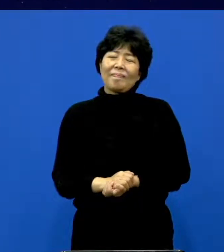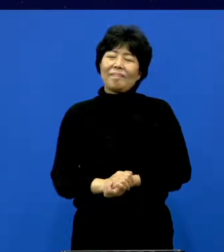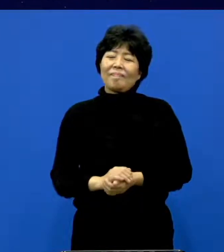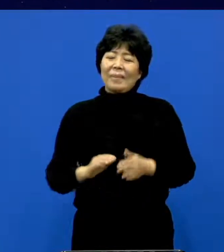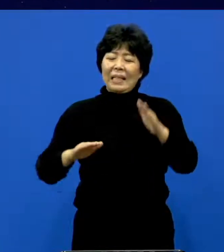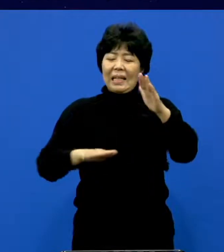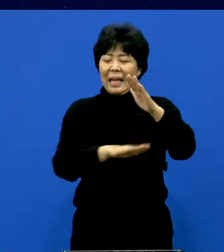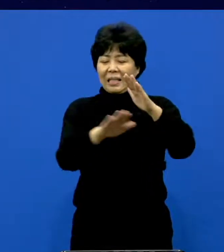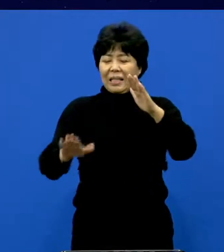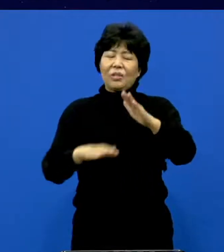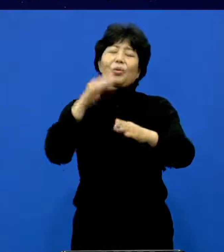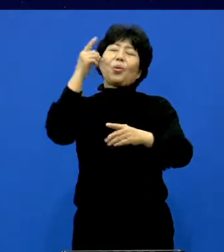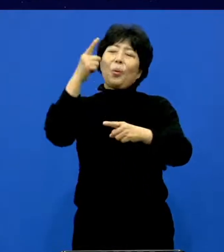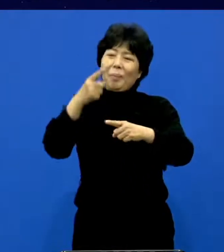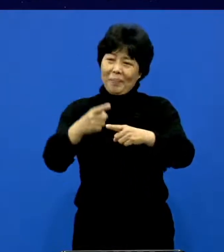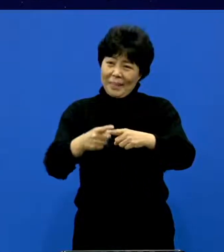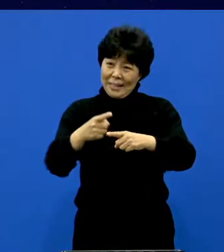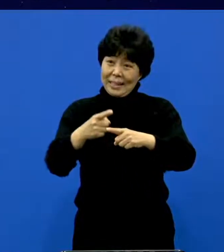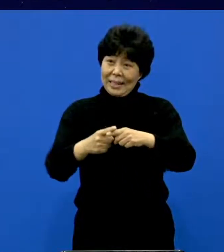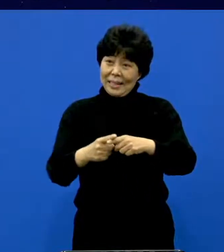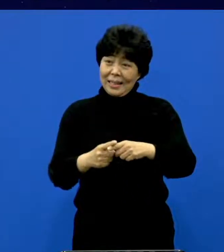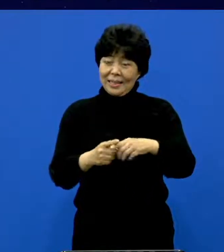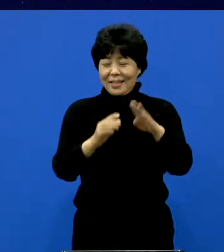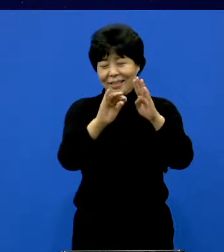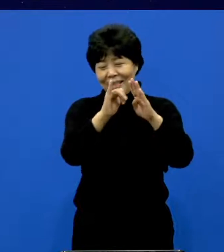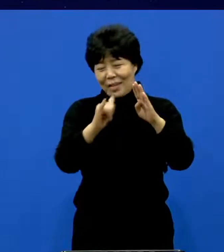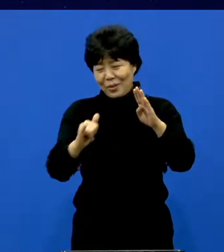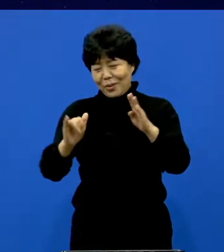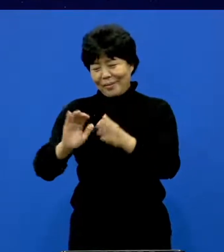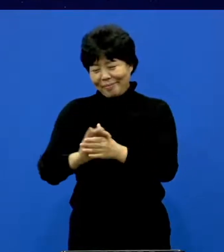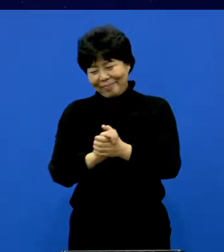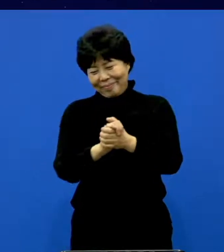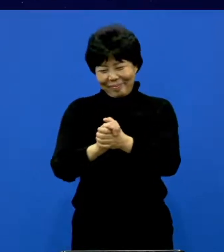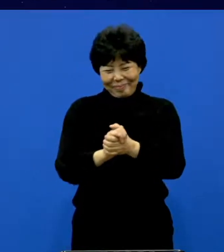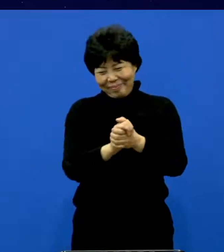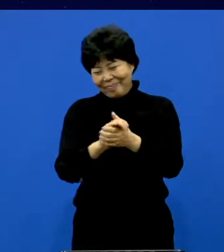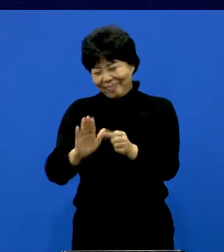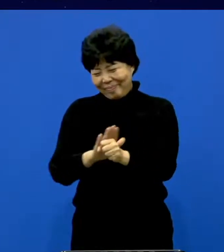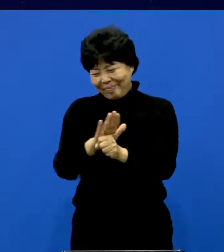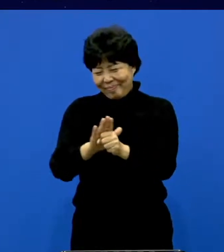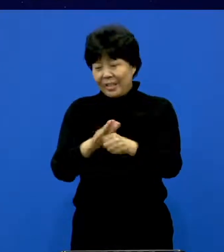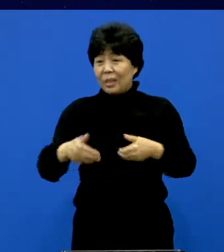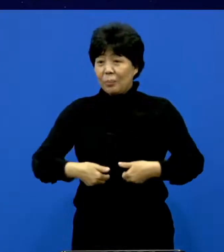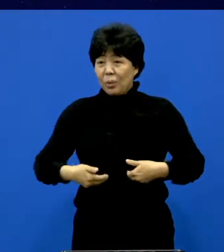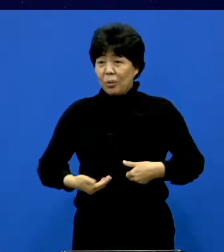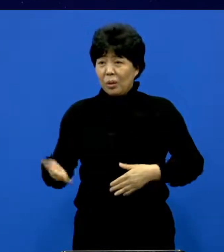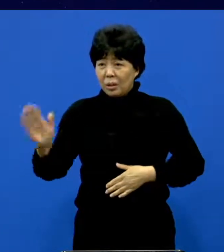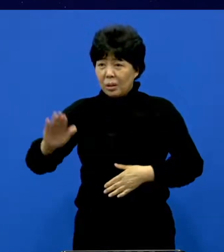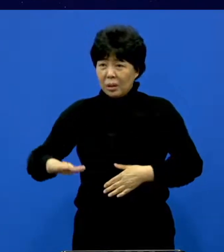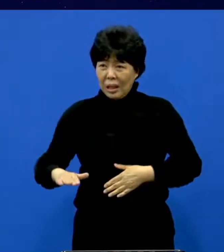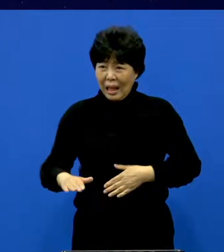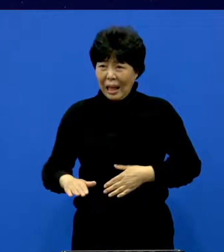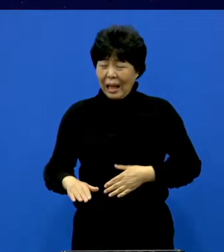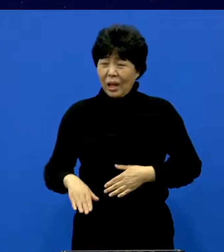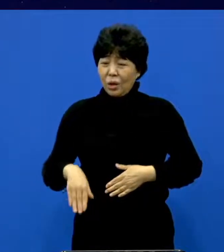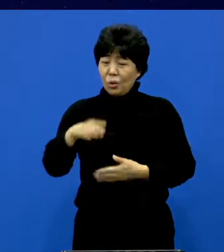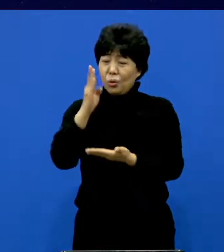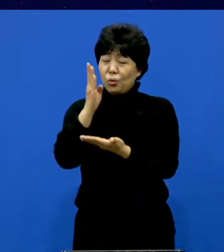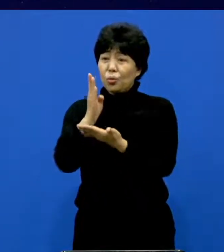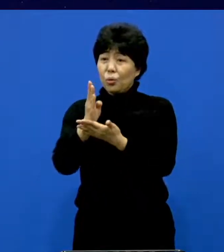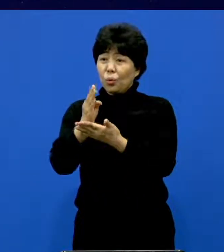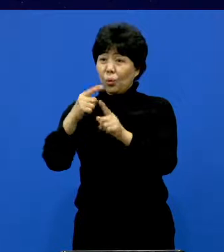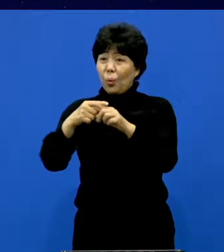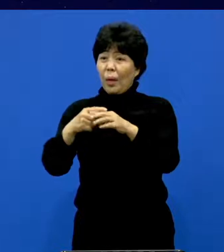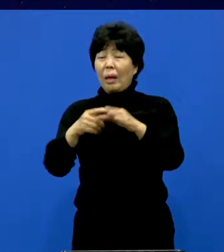집에서도 마찬가지입니다. 그러니까 가족이 알콩달콩 잘 살아야 되는데 막 싸우는 거예요. 교회는 붙어 있고,